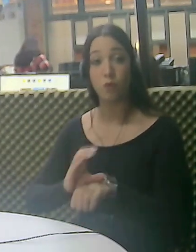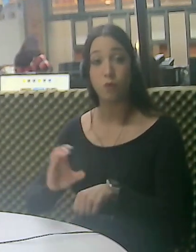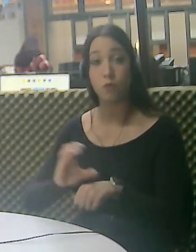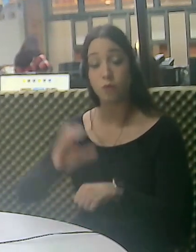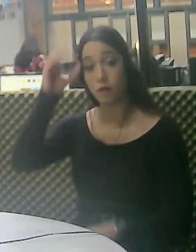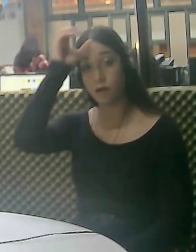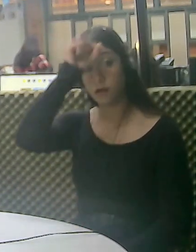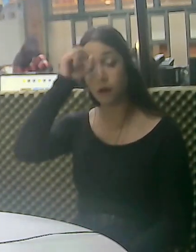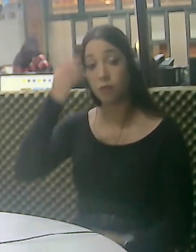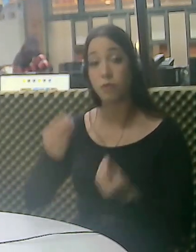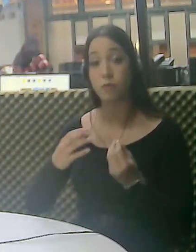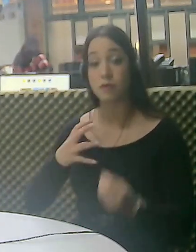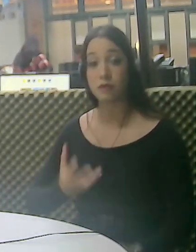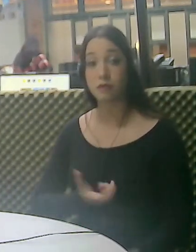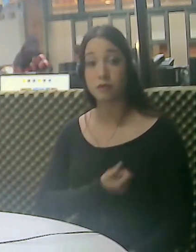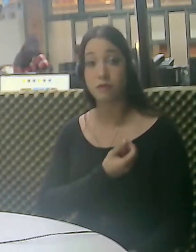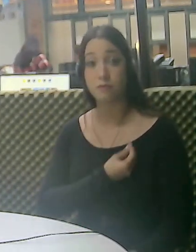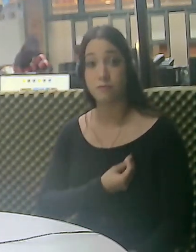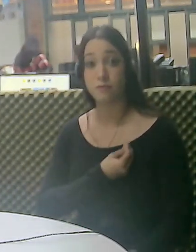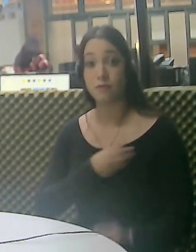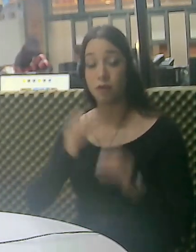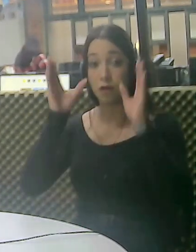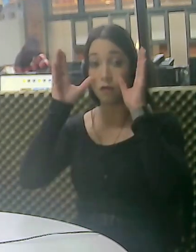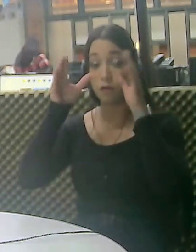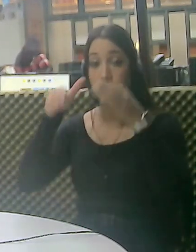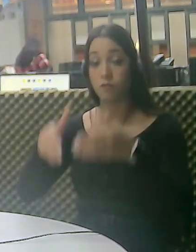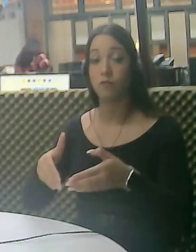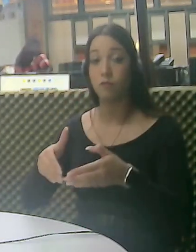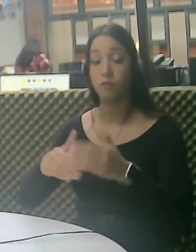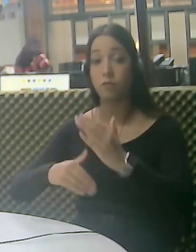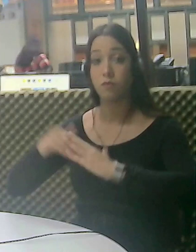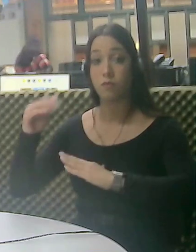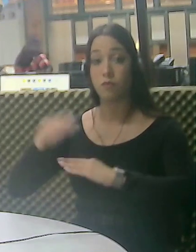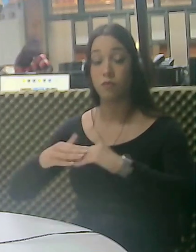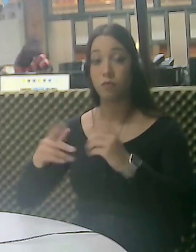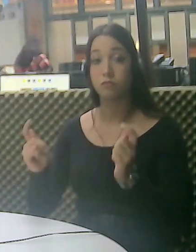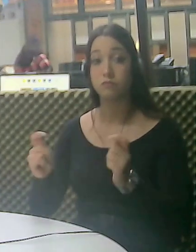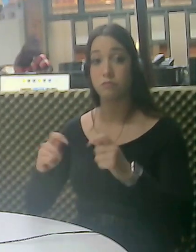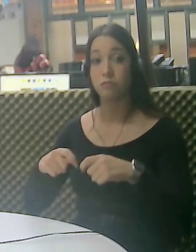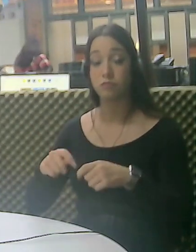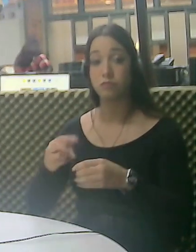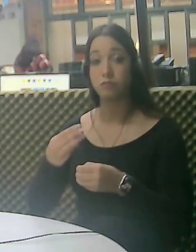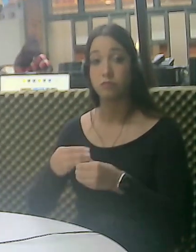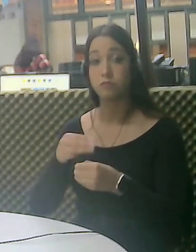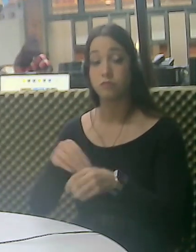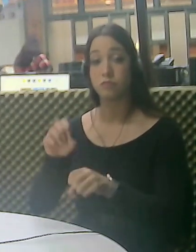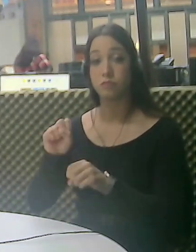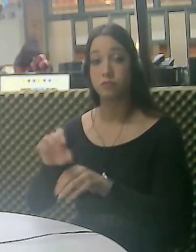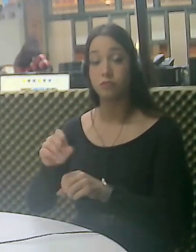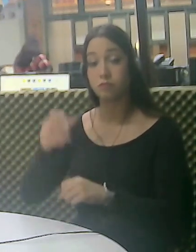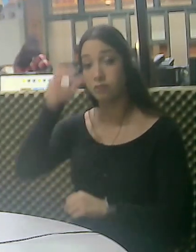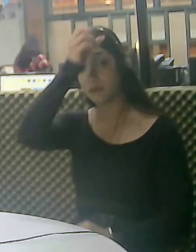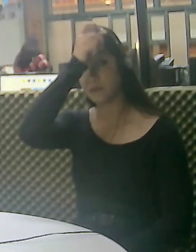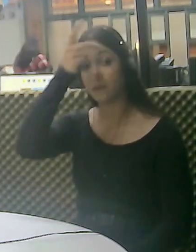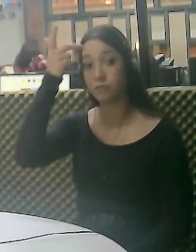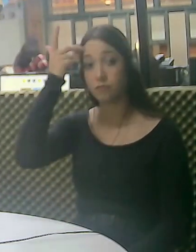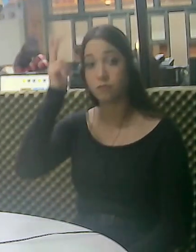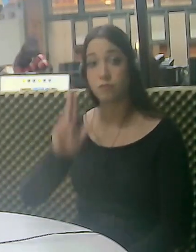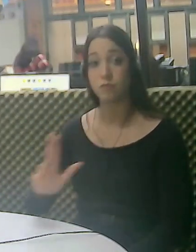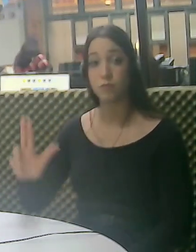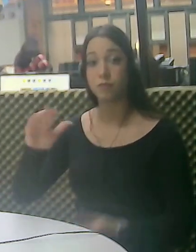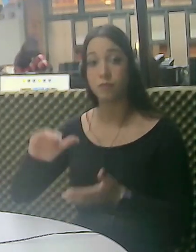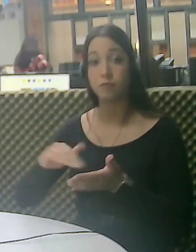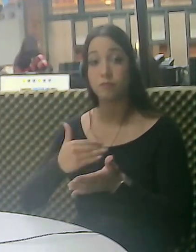sobre primeiros socorros. Com foco na capacitação de profissionais que atuam na Rede Municipal de Ensino, a Prefeitura de Uberlândia, por